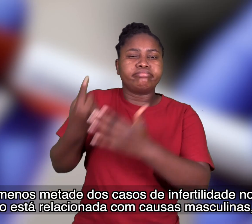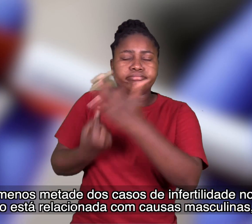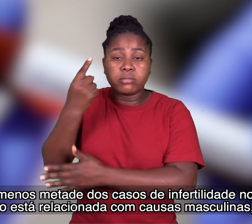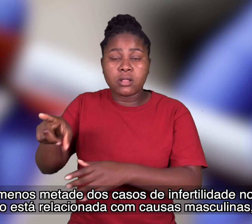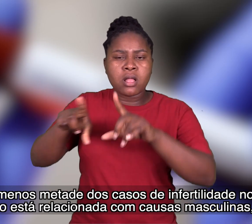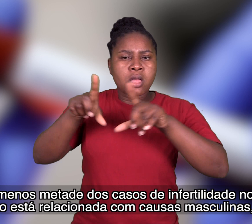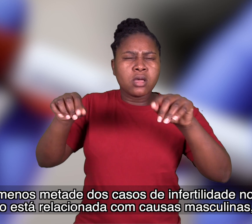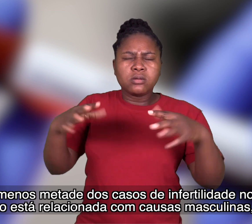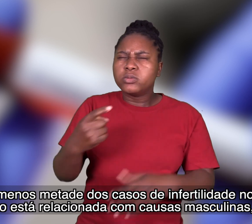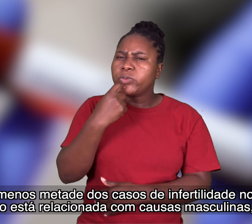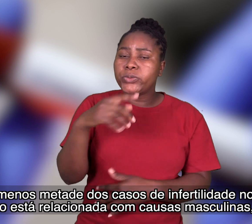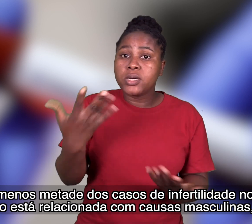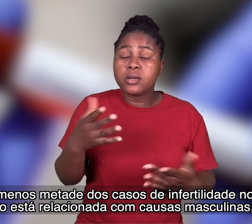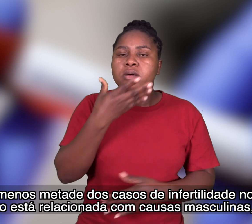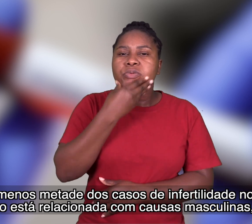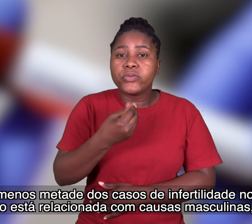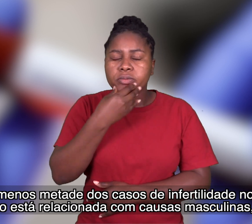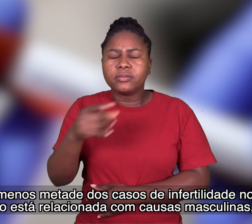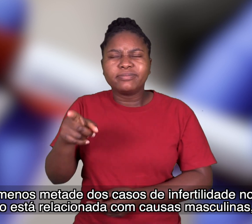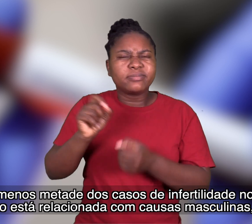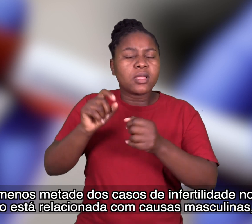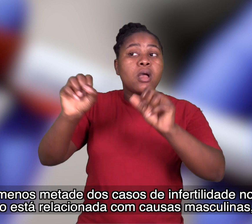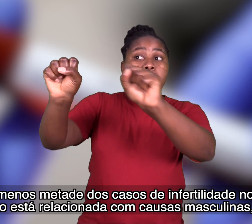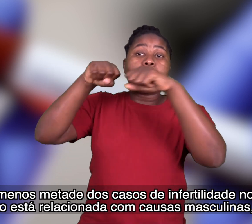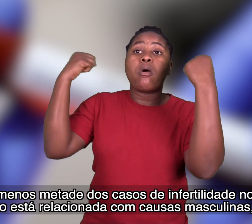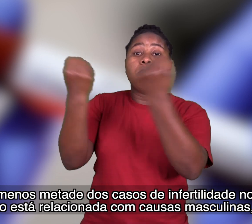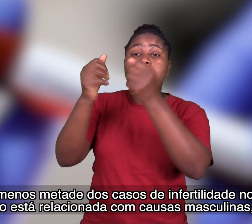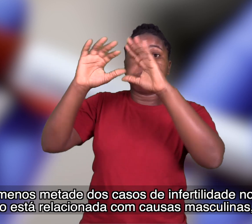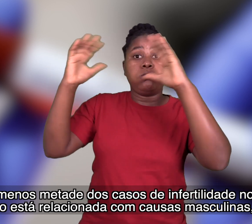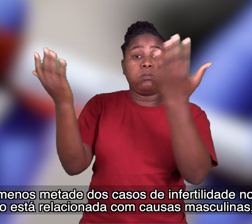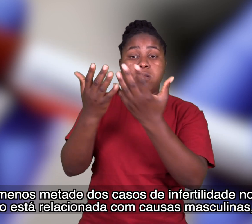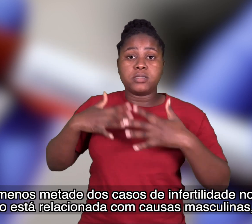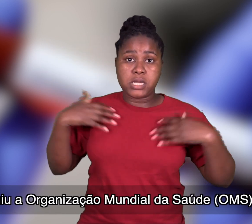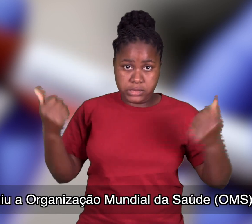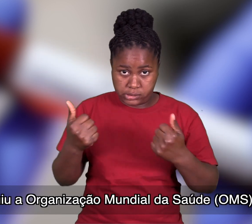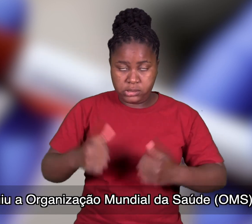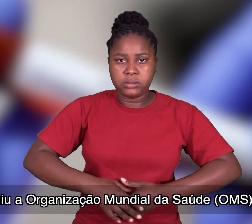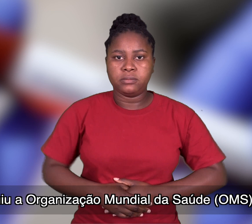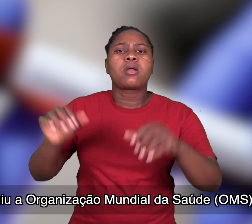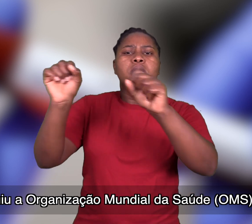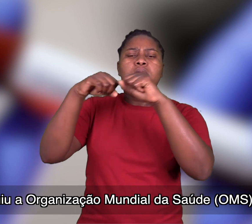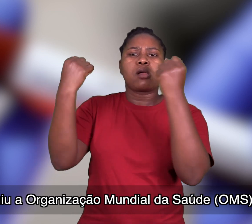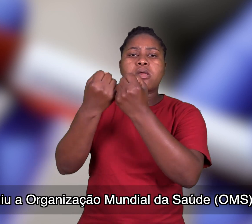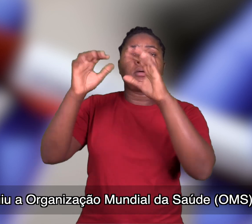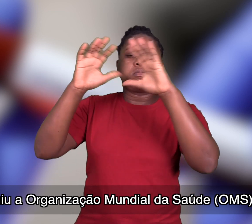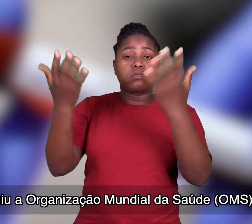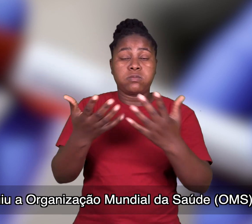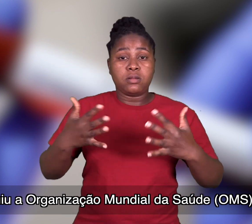Pelo menos metade dos casos de infertilidade no mundo está relacionada com causas masculinas, concluiu a Organização Mundial da Saúde,